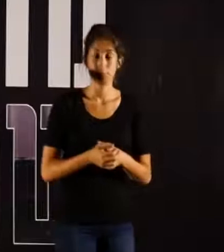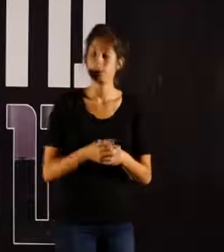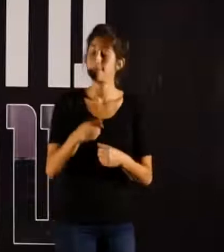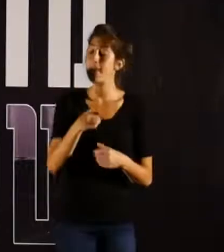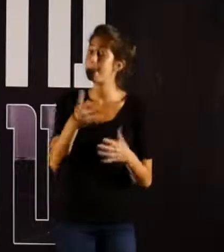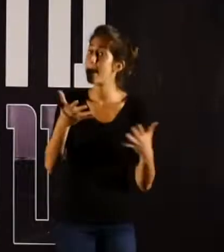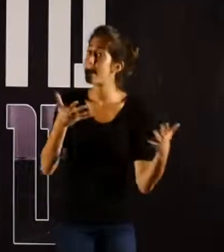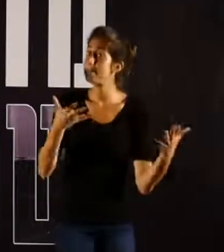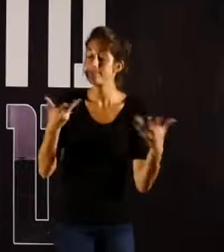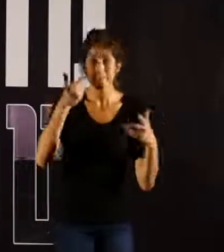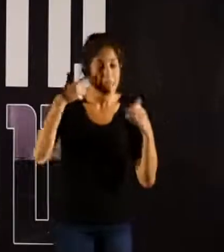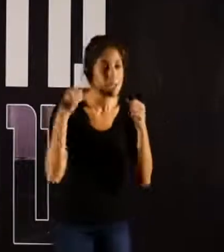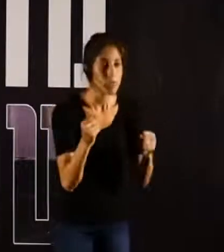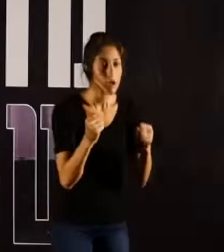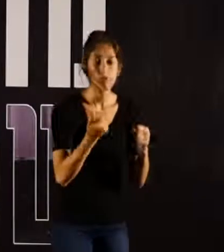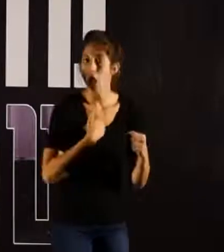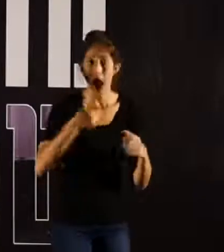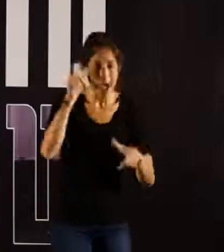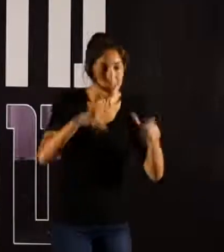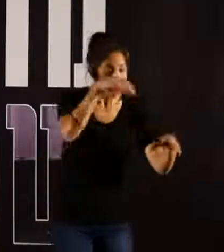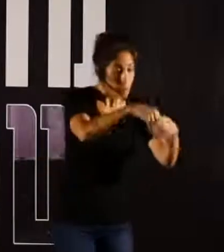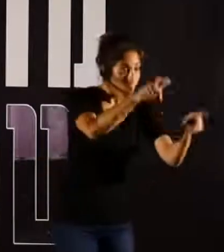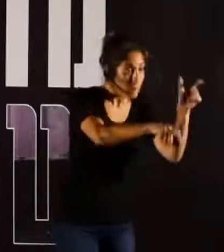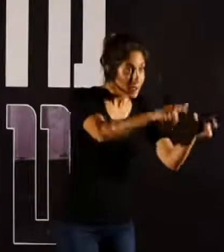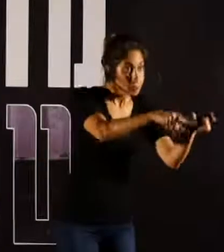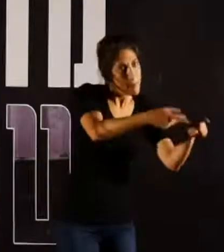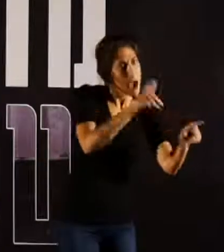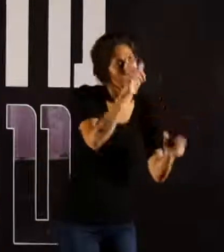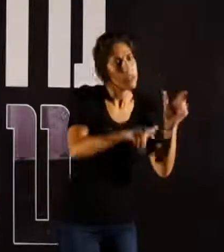ואתה מוודא שאנשים בתוך הבית הם חפים מפשע.